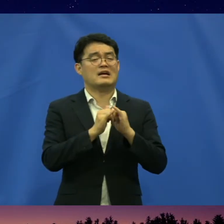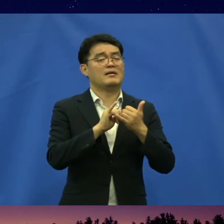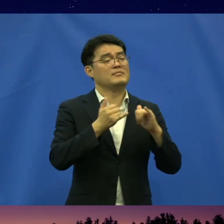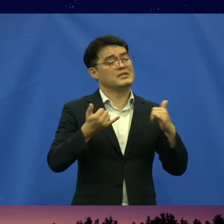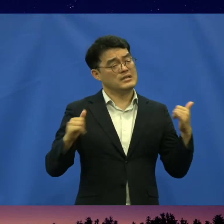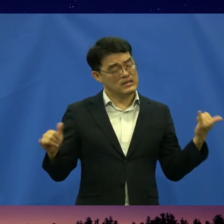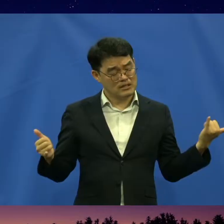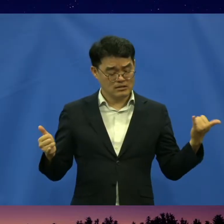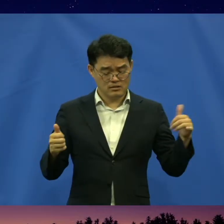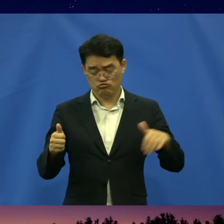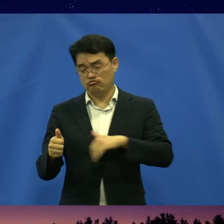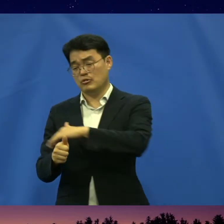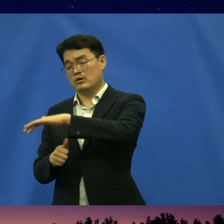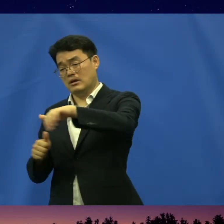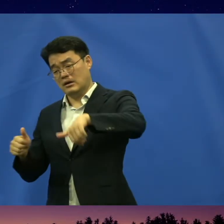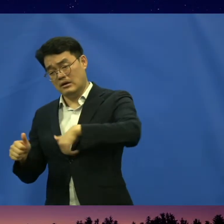그런